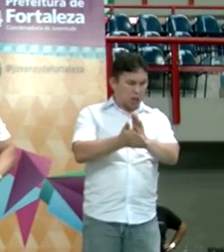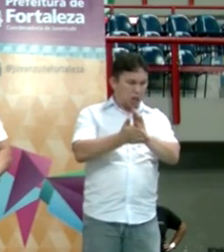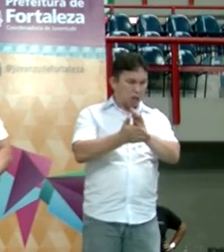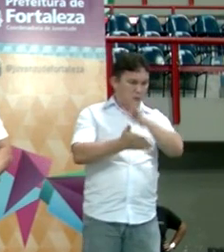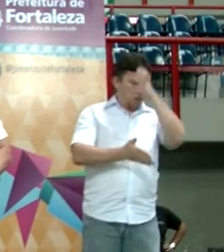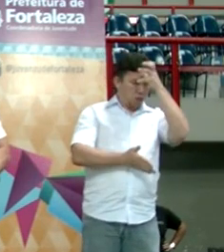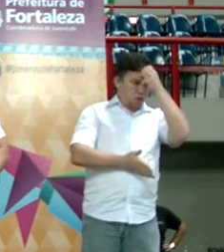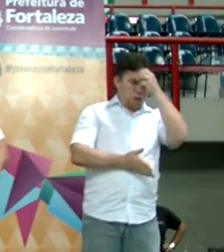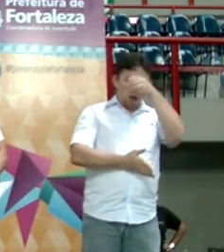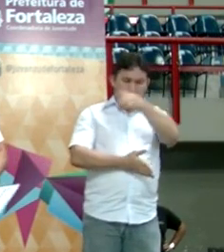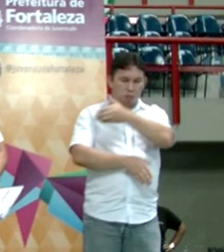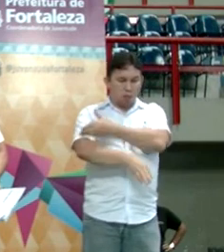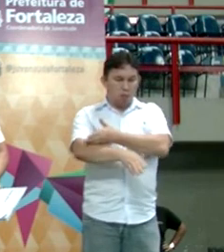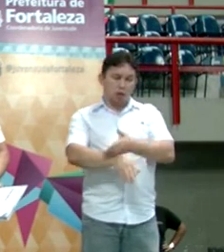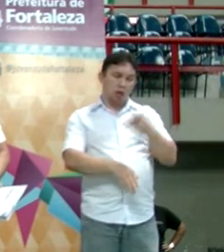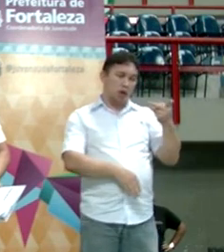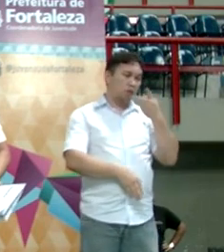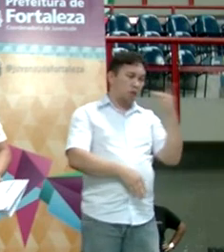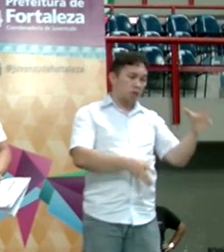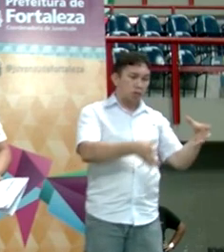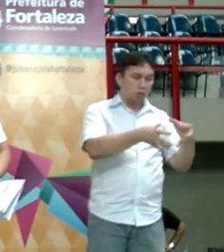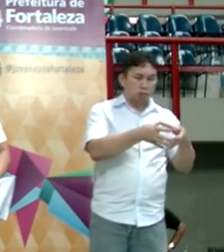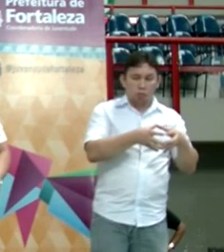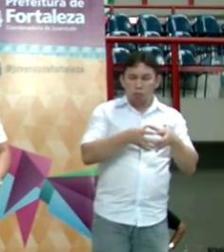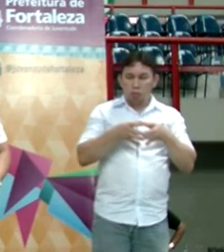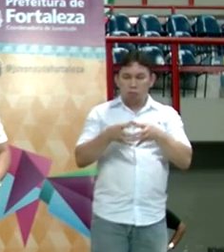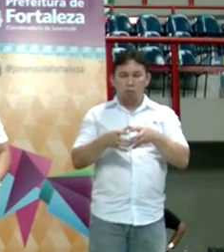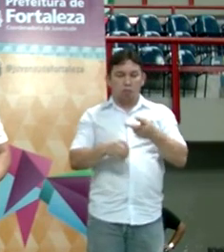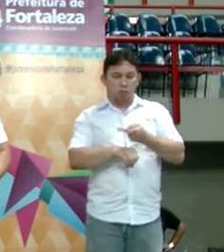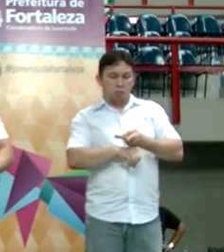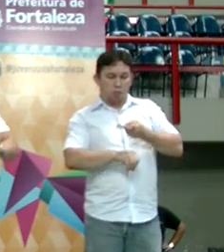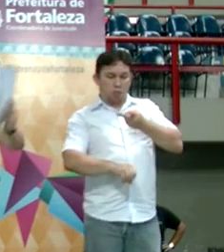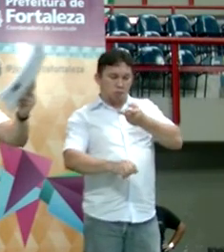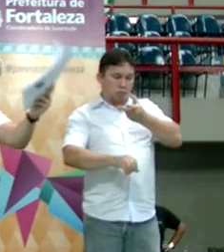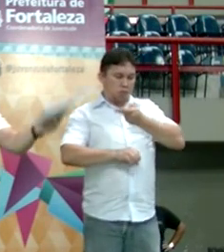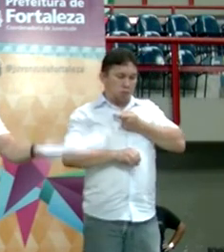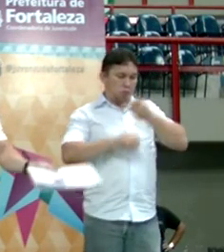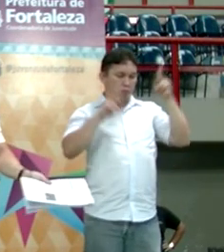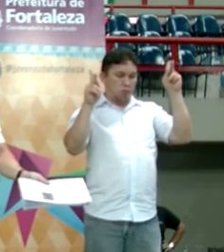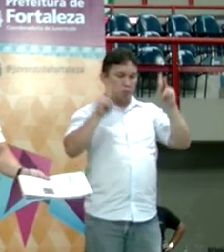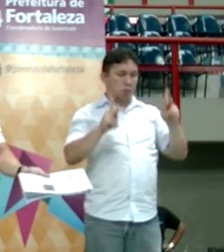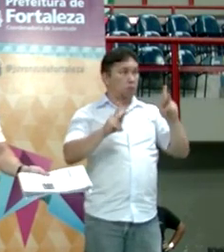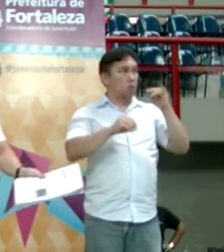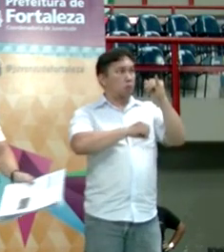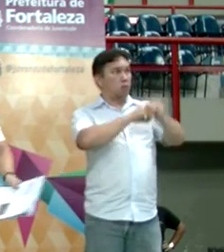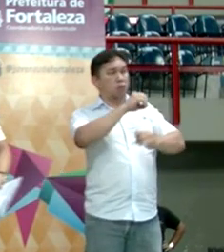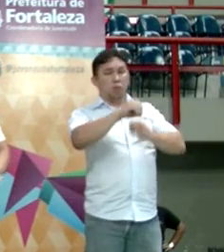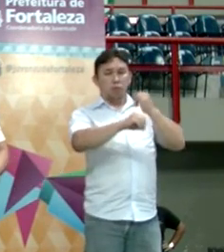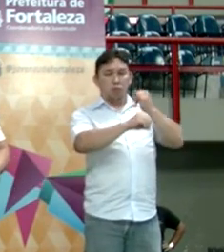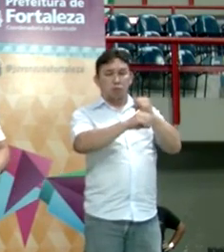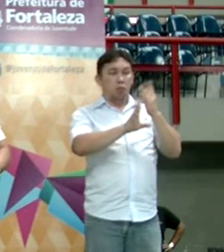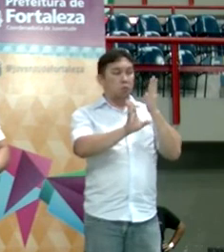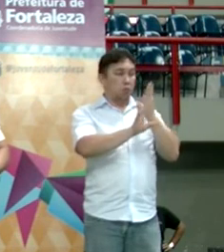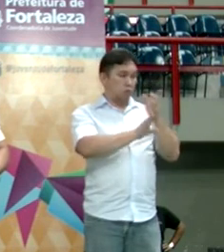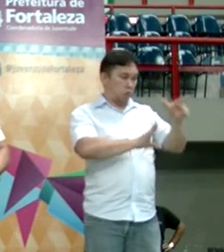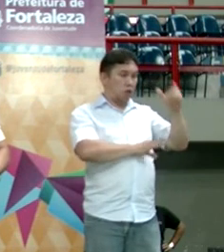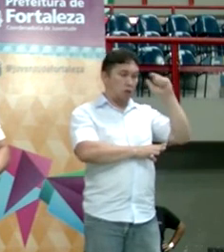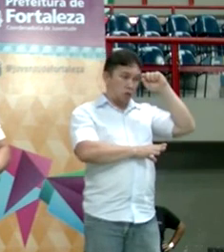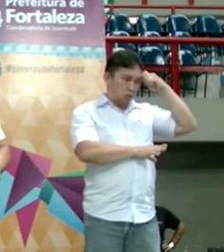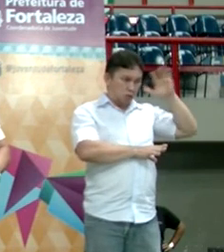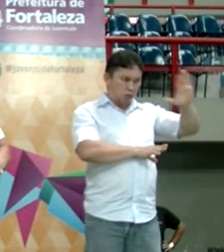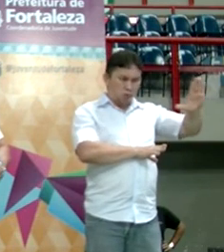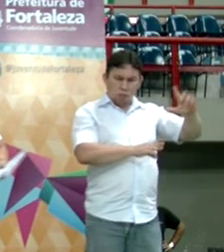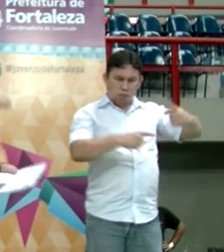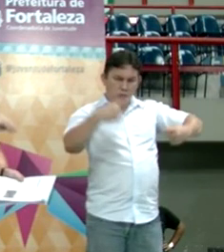negra sobre os brancos. Ao contrário, ganhou o Prêmio Nobel da Paz em know-how internacional, porque ele pediu para os